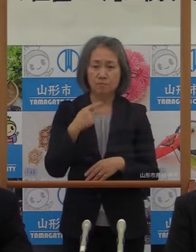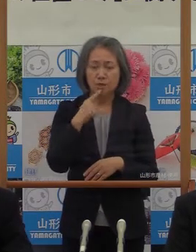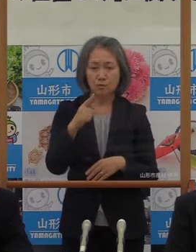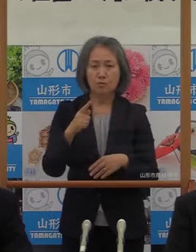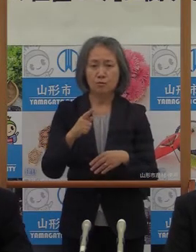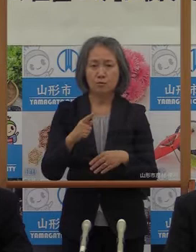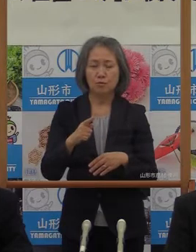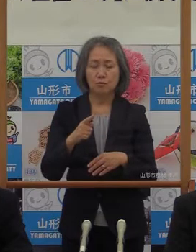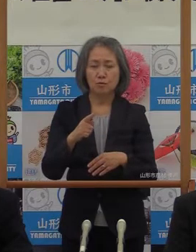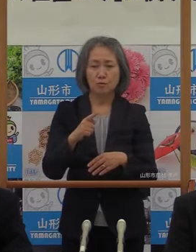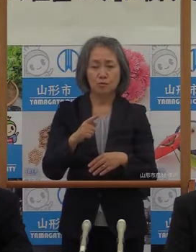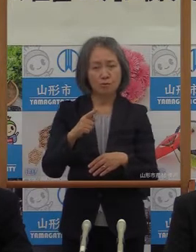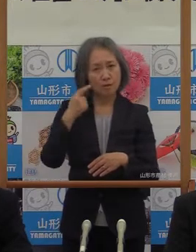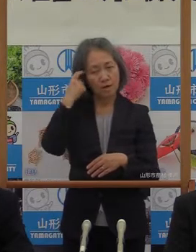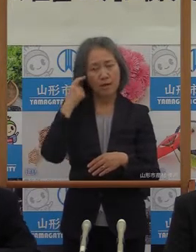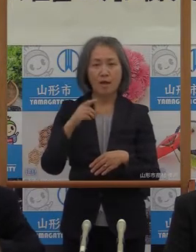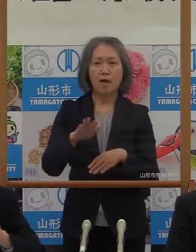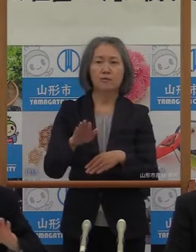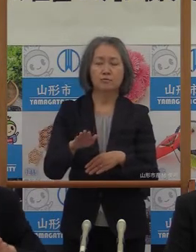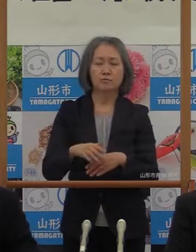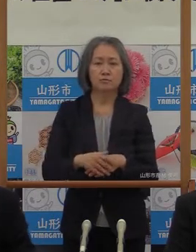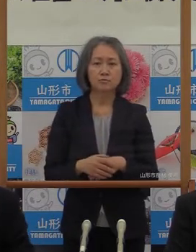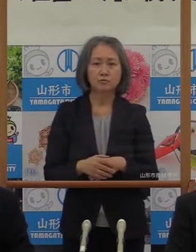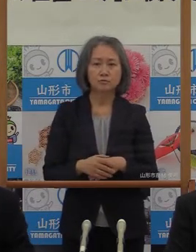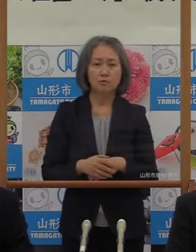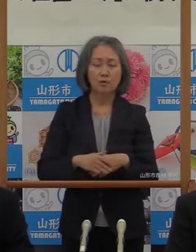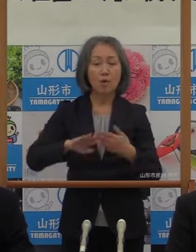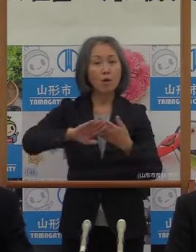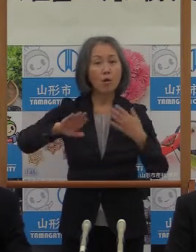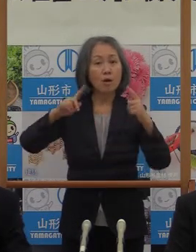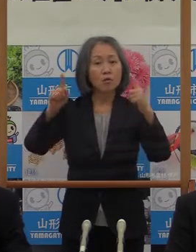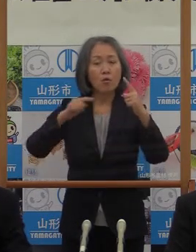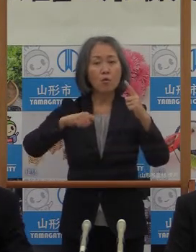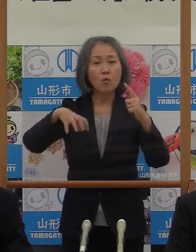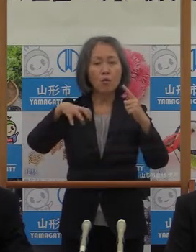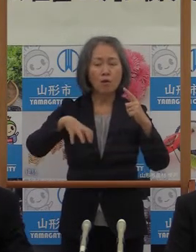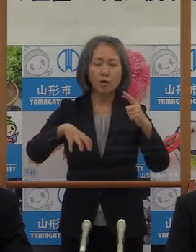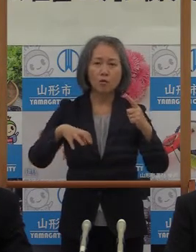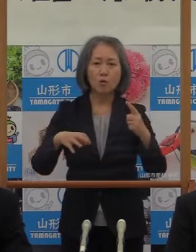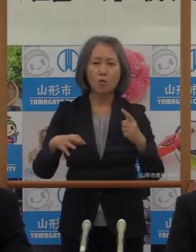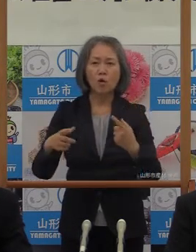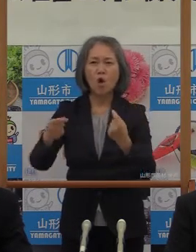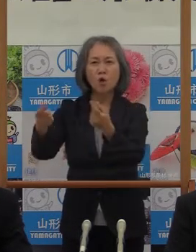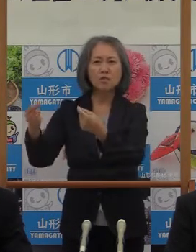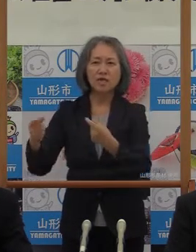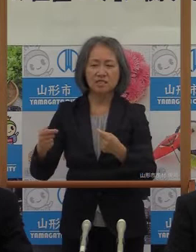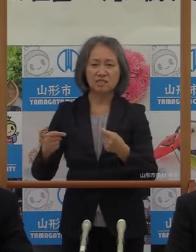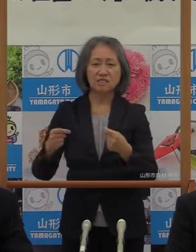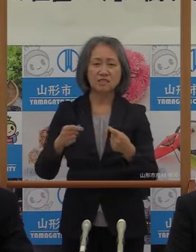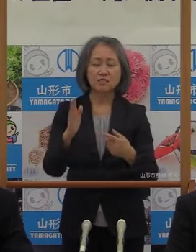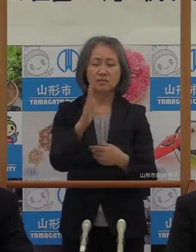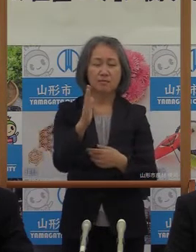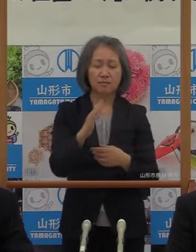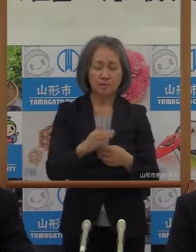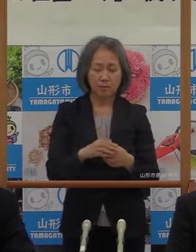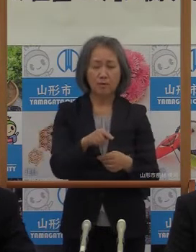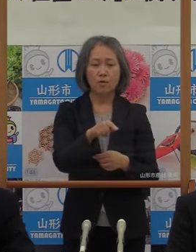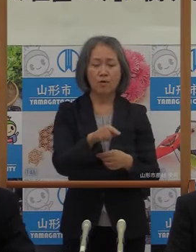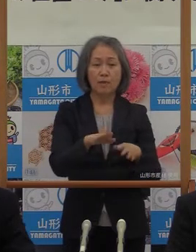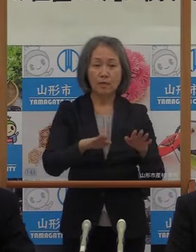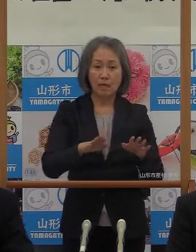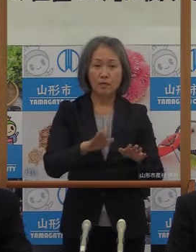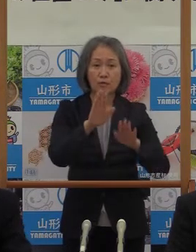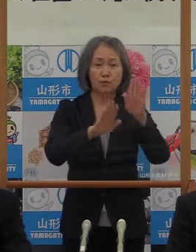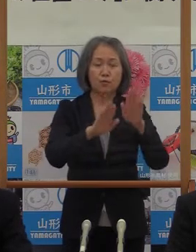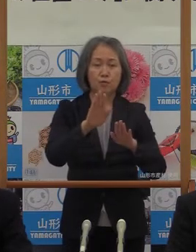思っております。まあ、普通の他の公園と一緒ということじゃなくですね、現在の状況を生かしていく